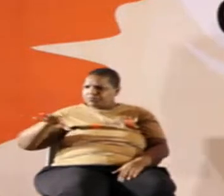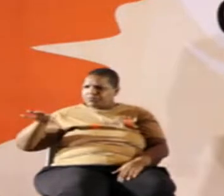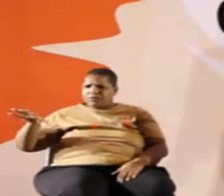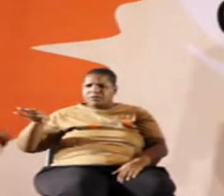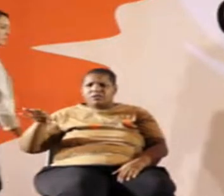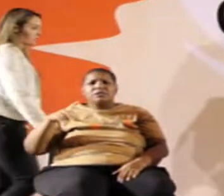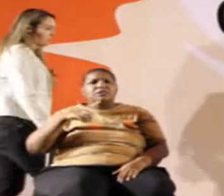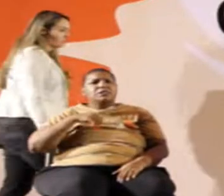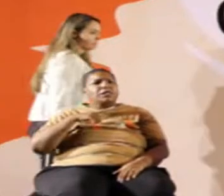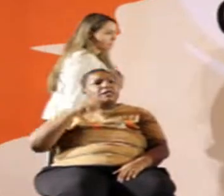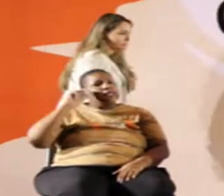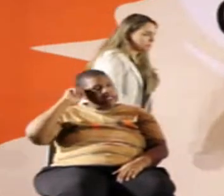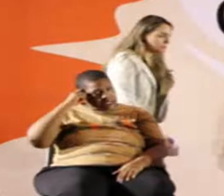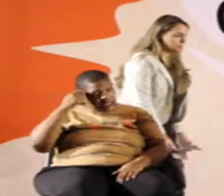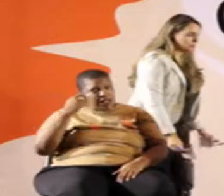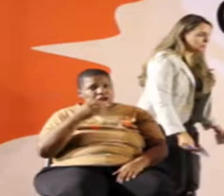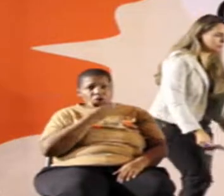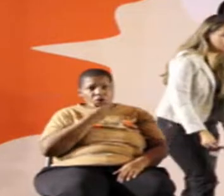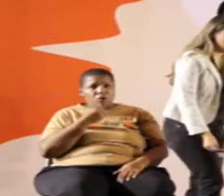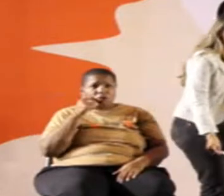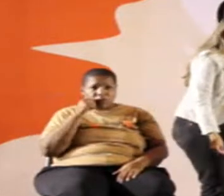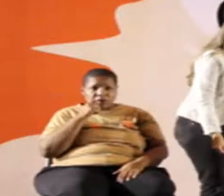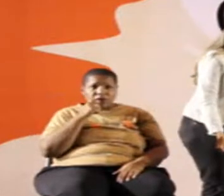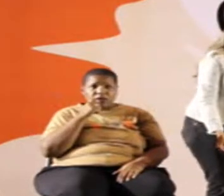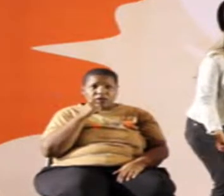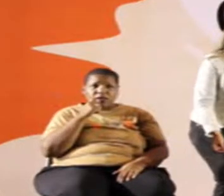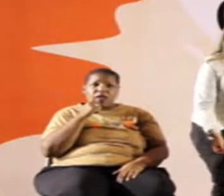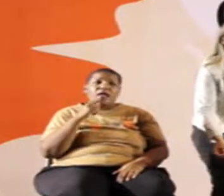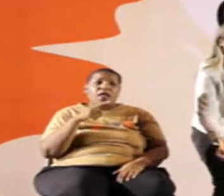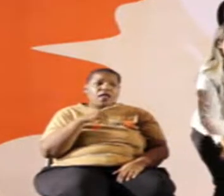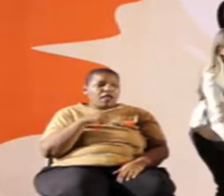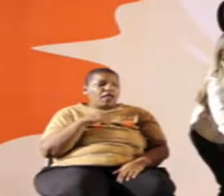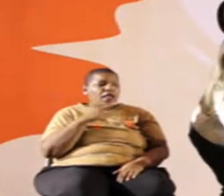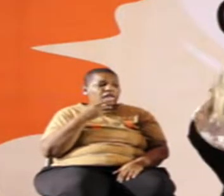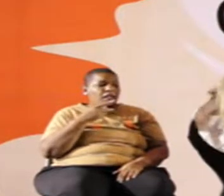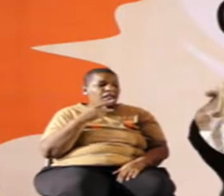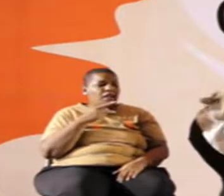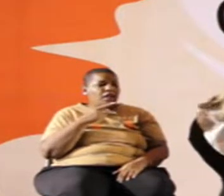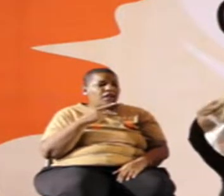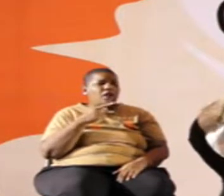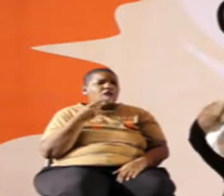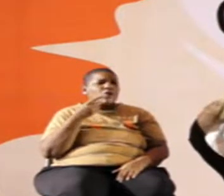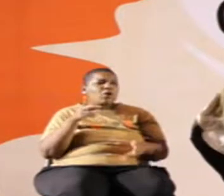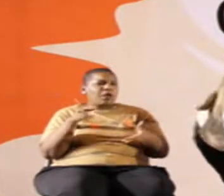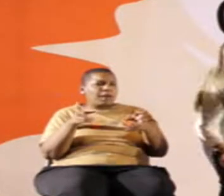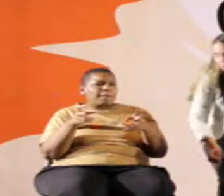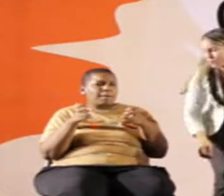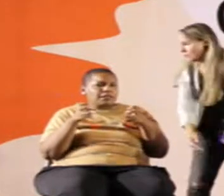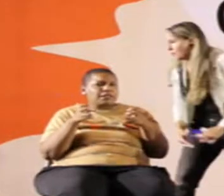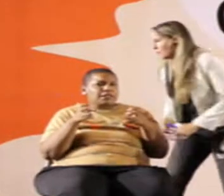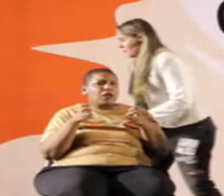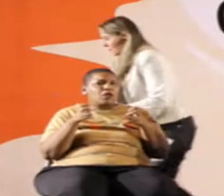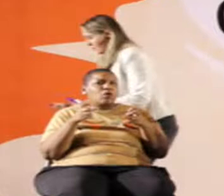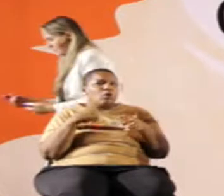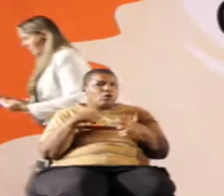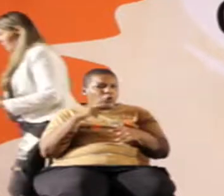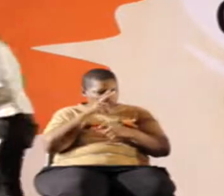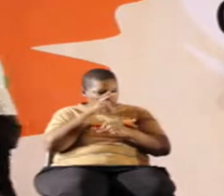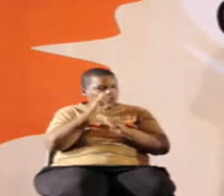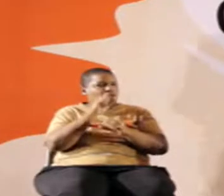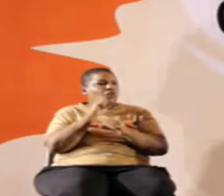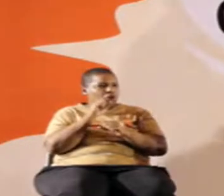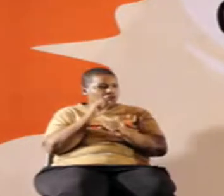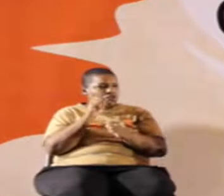negros e negras. Então, assim, é uma percepção